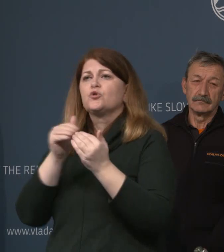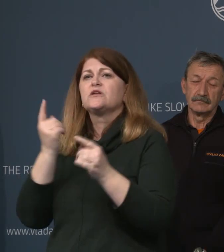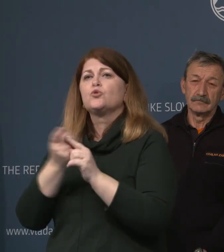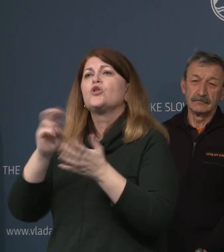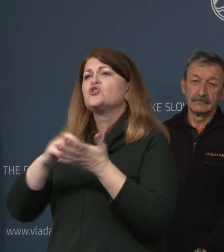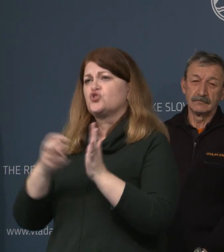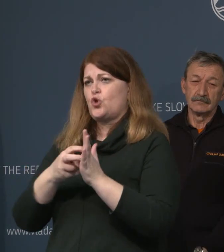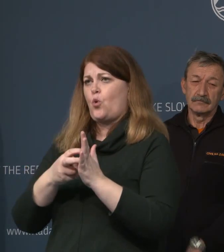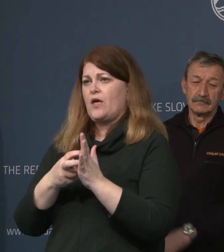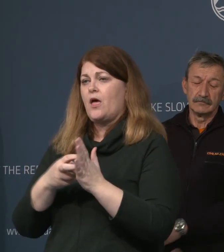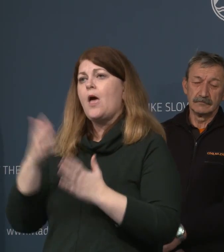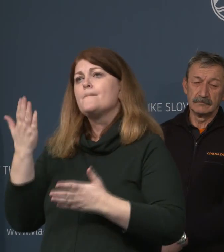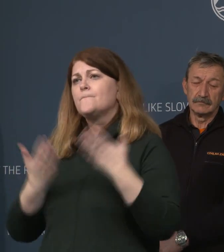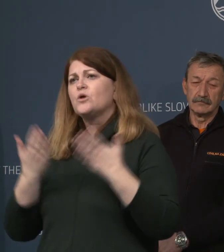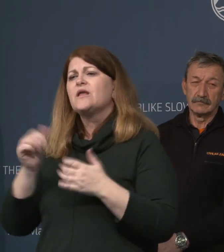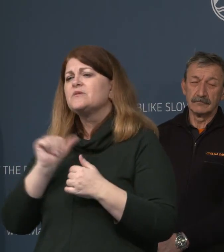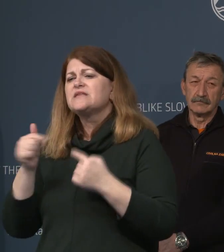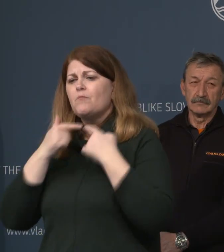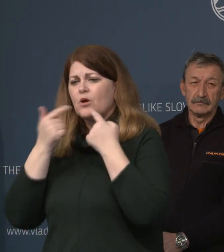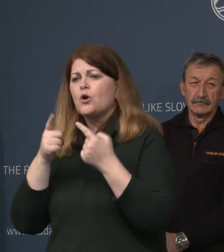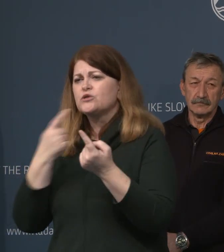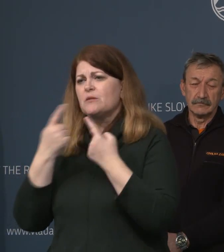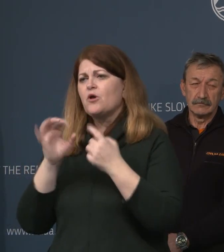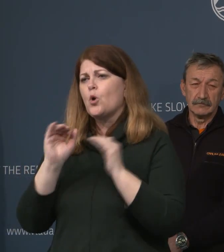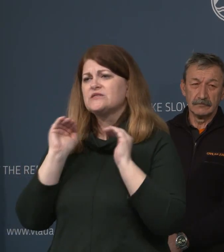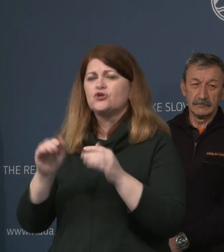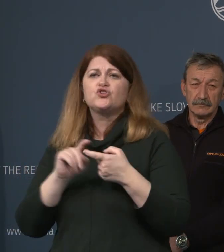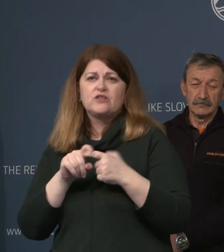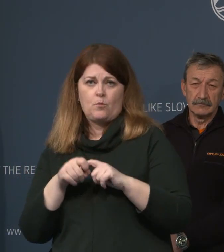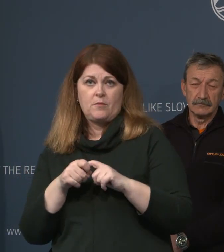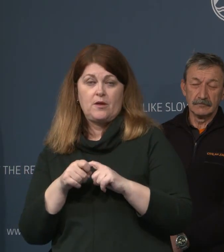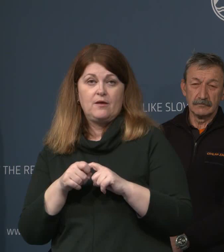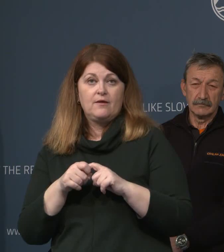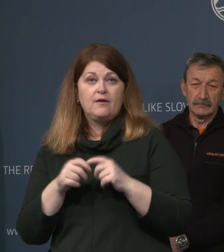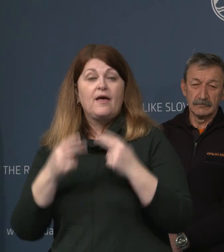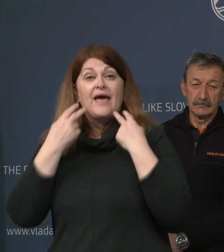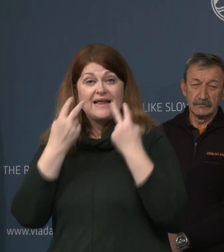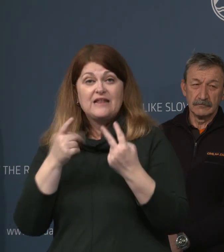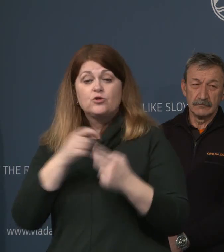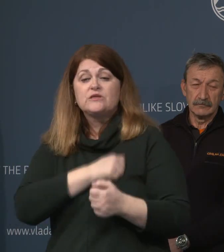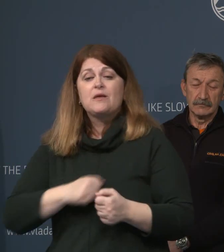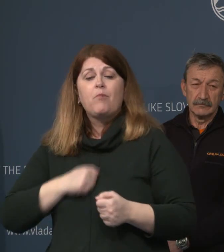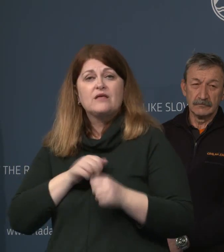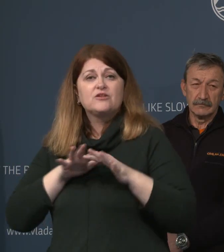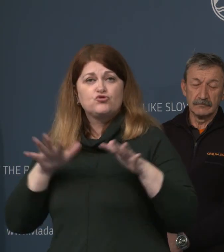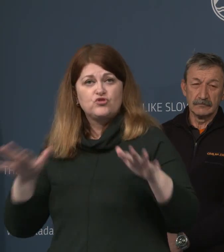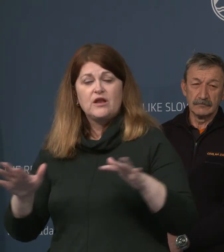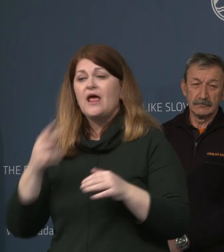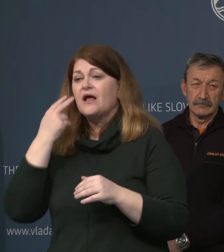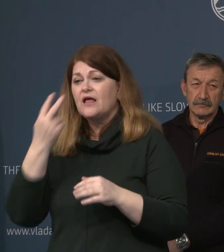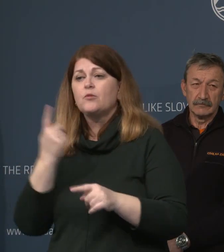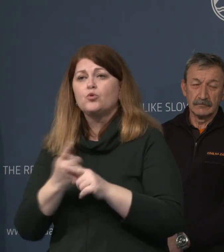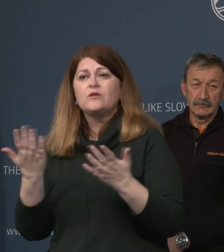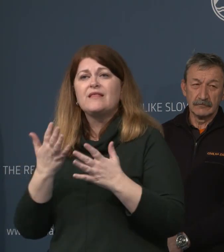tudi stroke. Morda bi pa samo to rekla, ko se pogovarjamo o zaščitni opremi. Glede na to, da se bolezen širi, glede na to, da vemo, da je